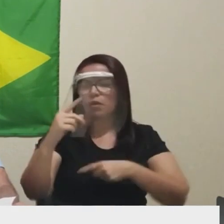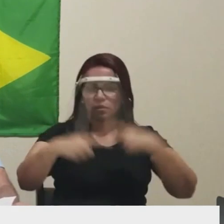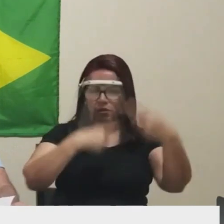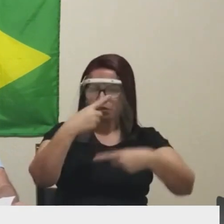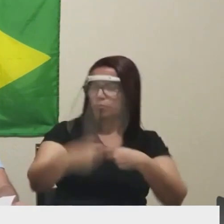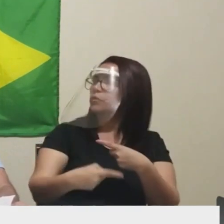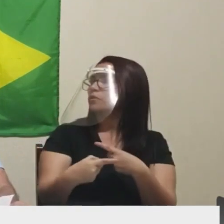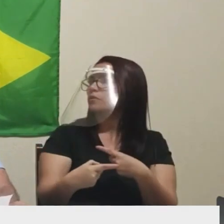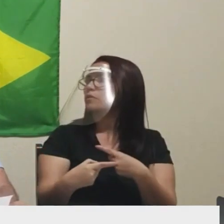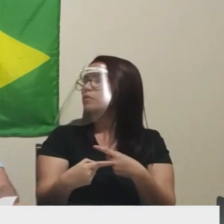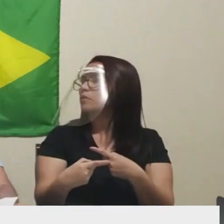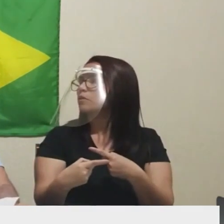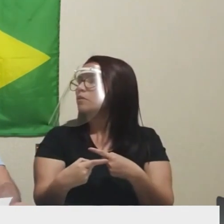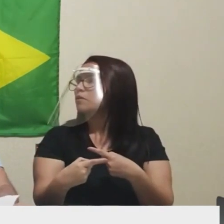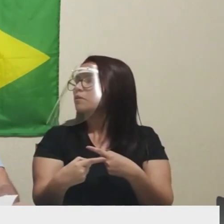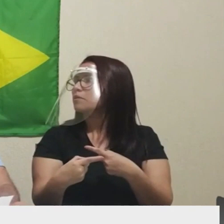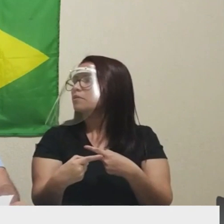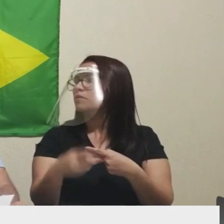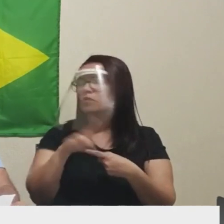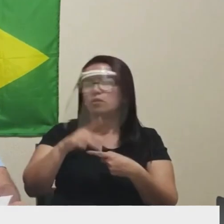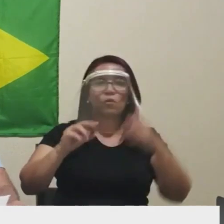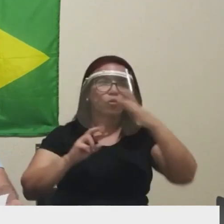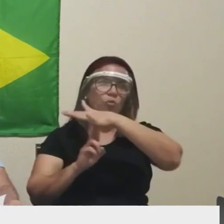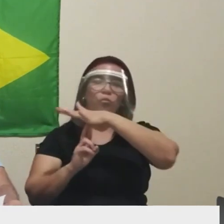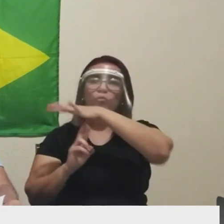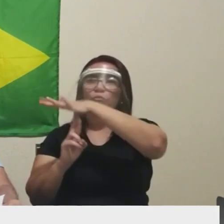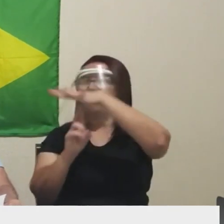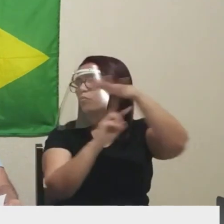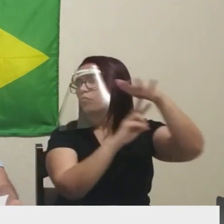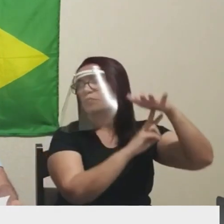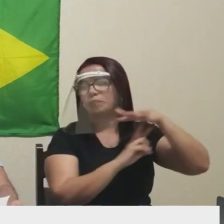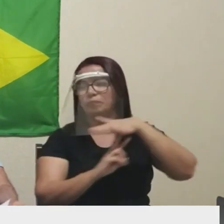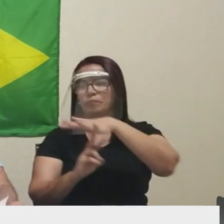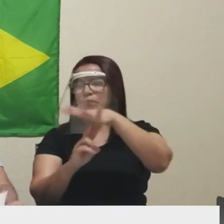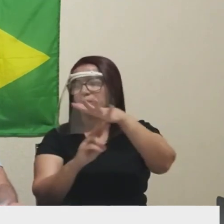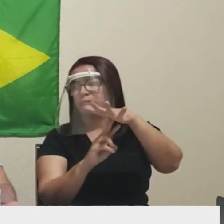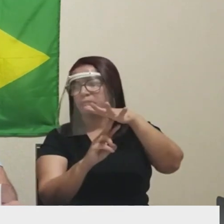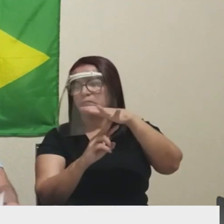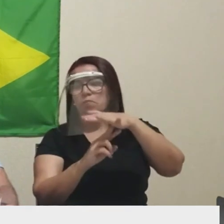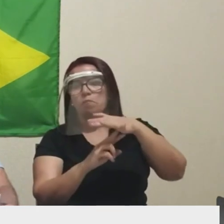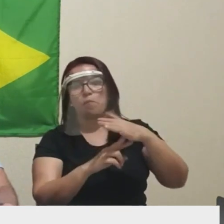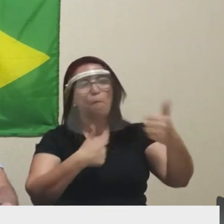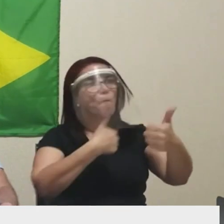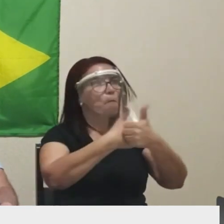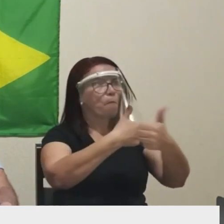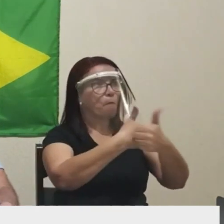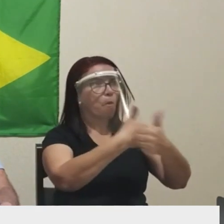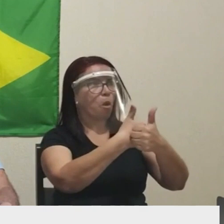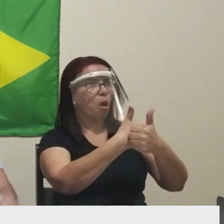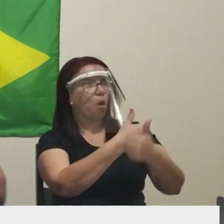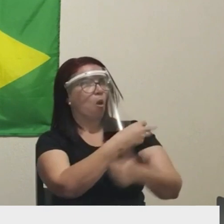Depois a gente vai, já que estamos de helicóptero, né, parar numa região de um posto da Polícia Rodoviária Federal, que é muito